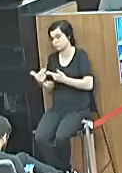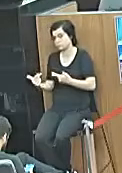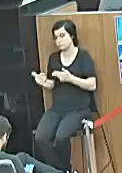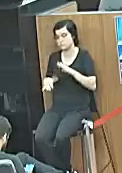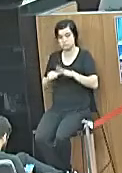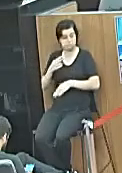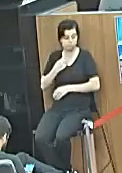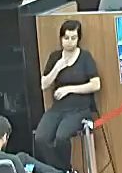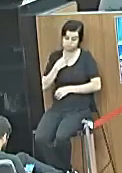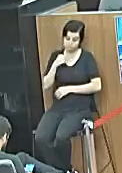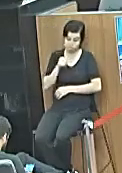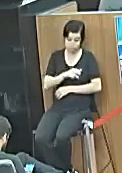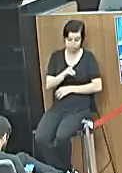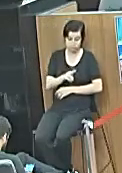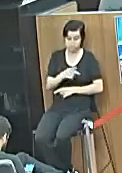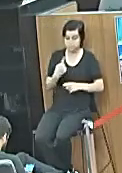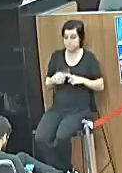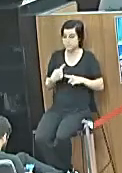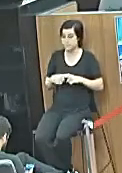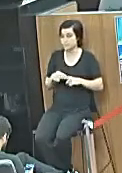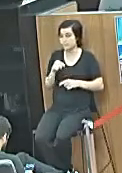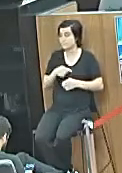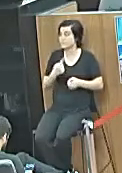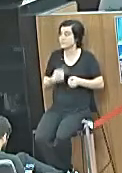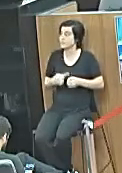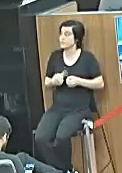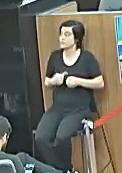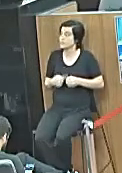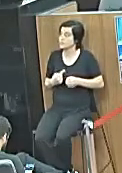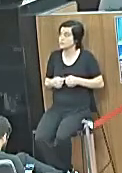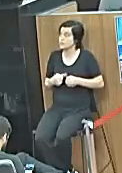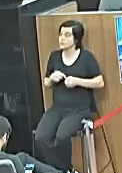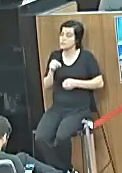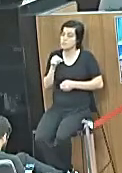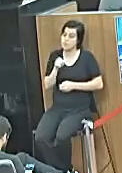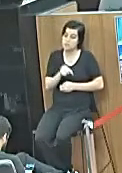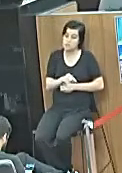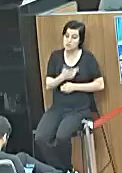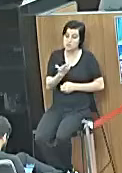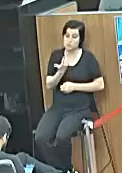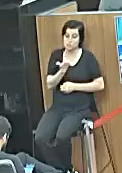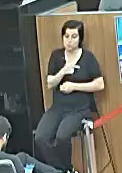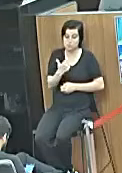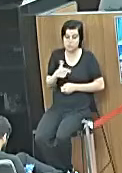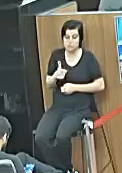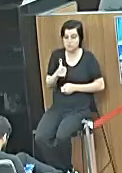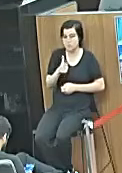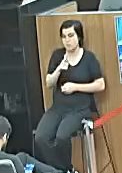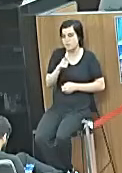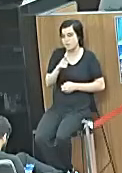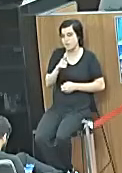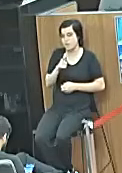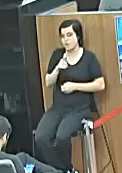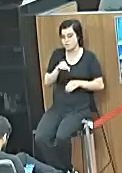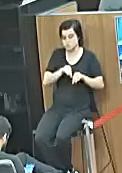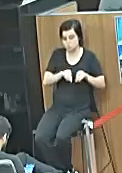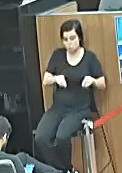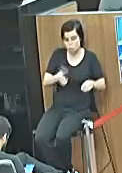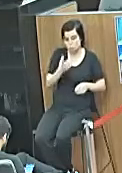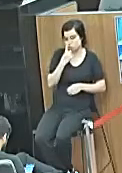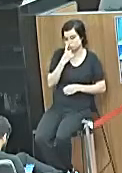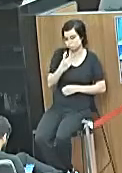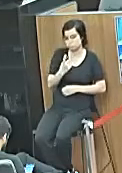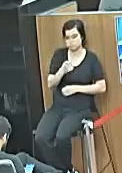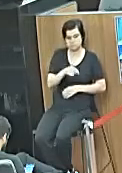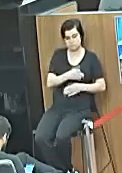não podemos a porque muitas dessas cidades de joão wallig john é tão sem esgoto sanitário tão sem sequer tratamento de